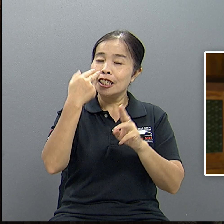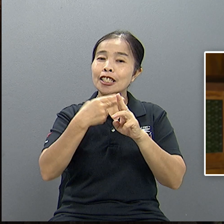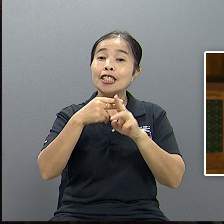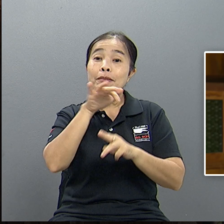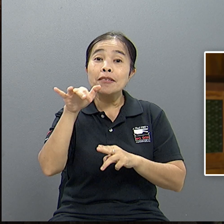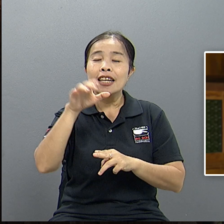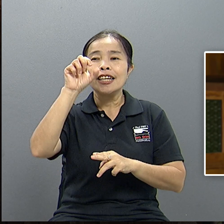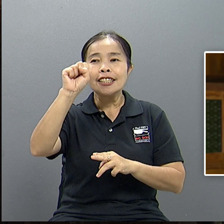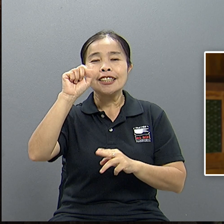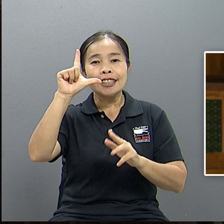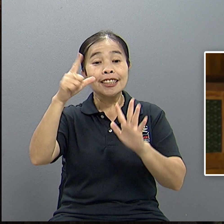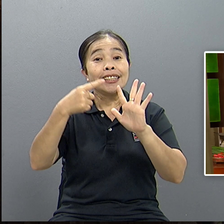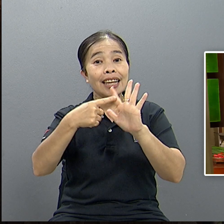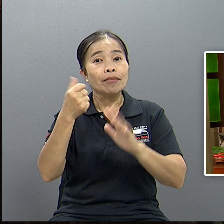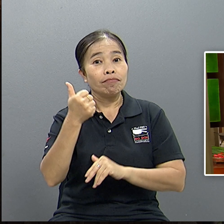ดียังไงหรือเลิศ